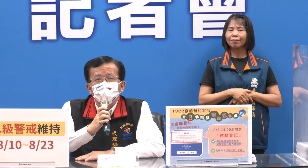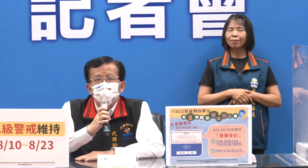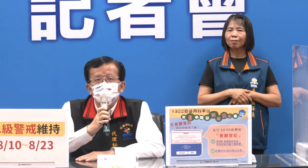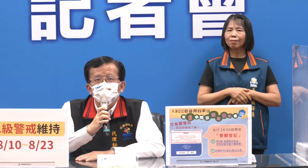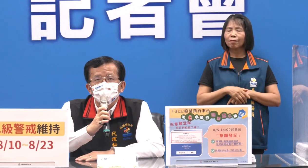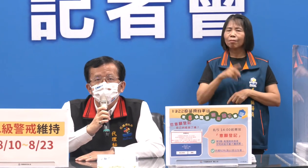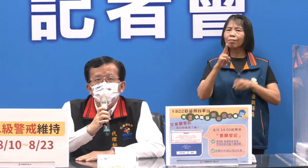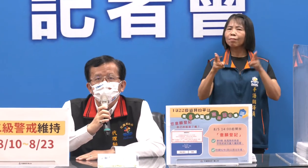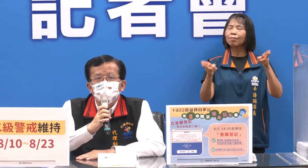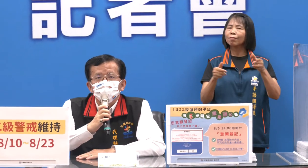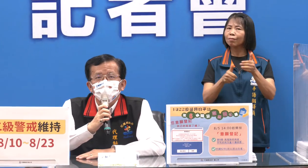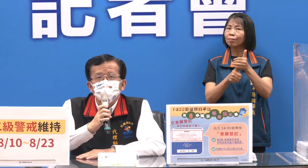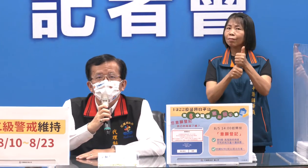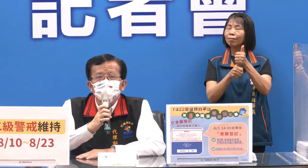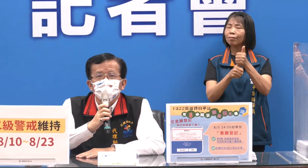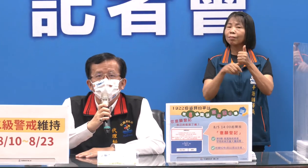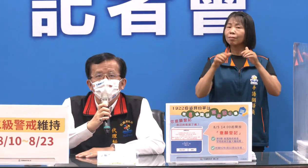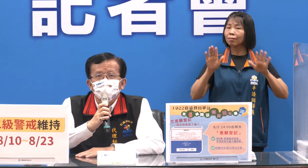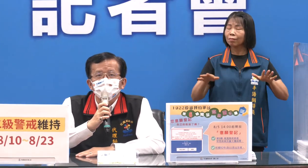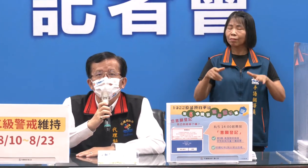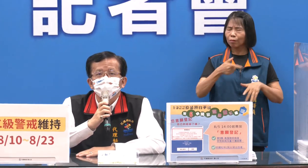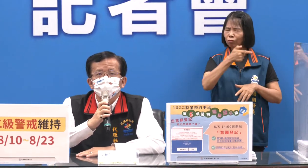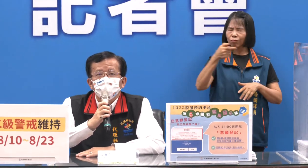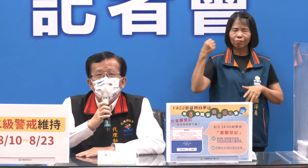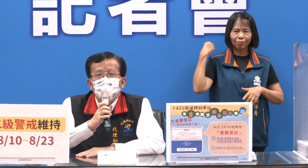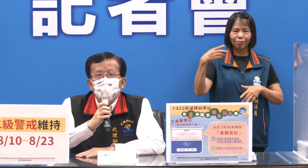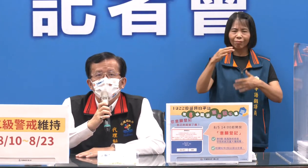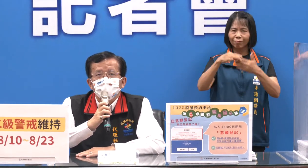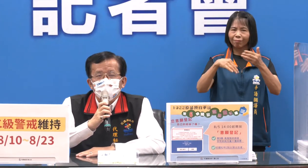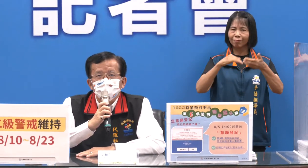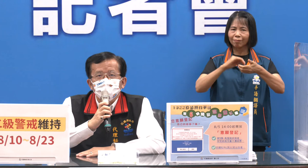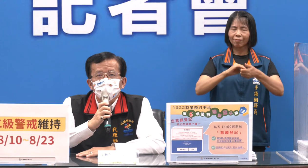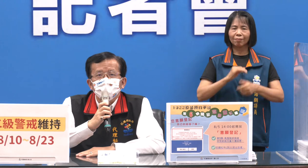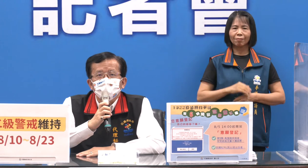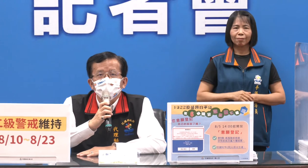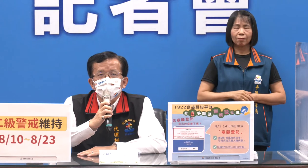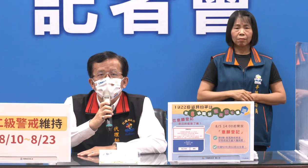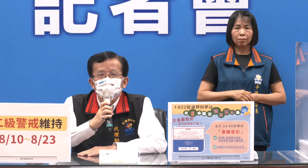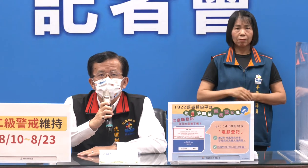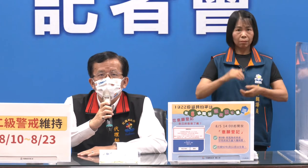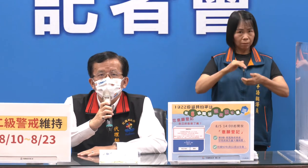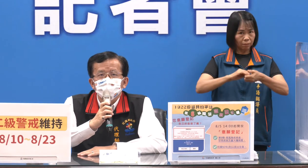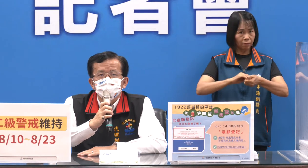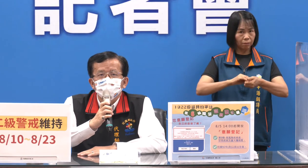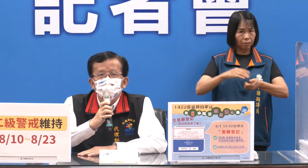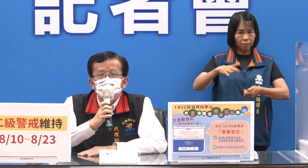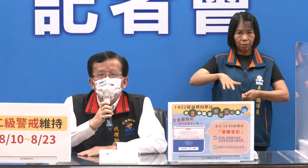据中央疫情指挥中心现在最新的规定，您一定要先